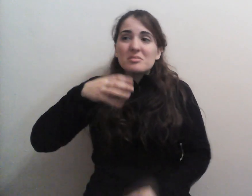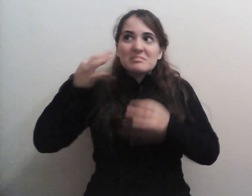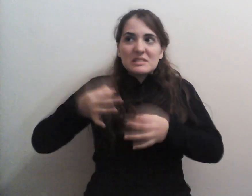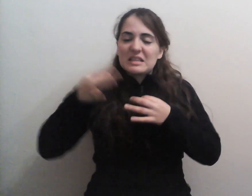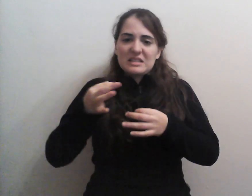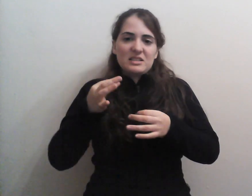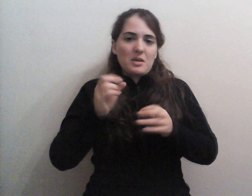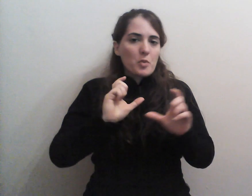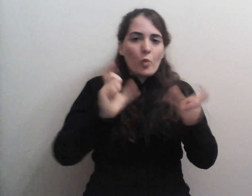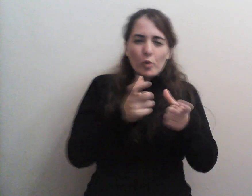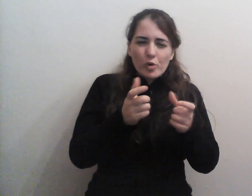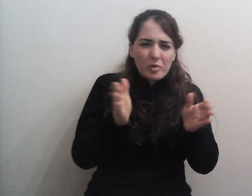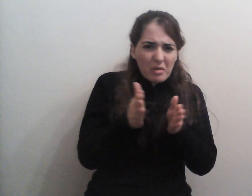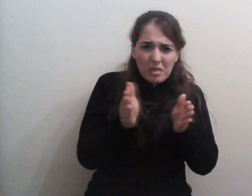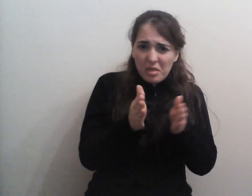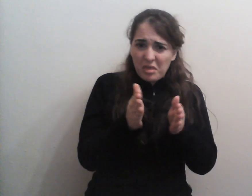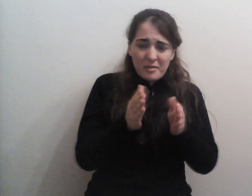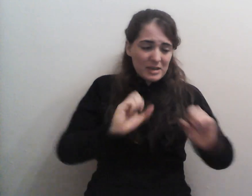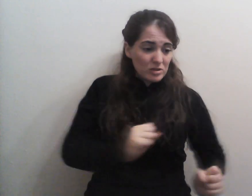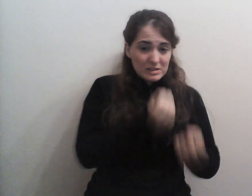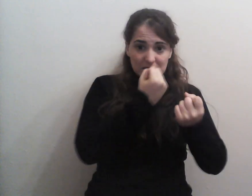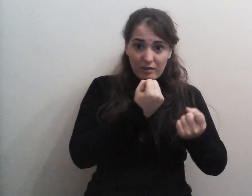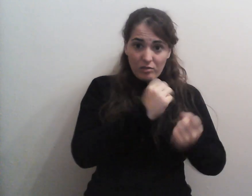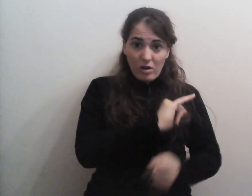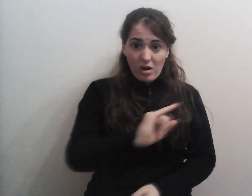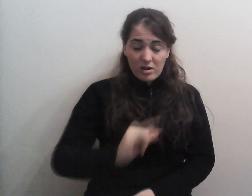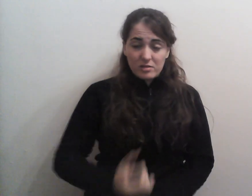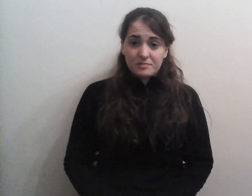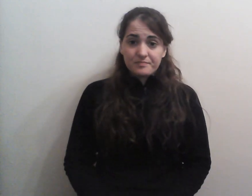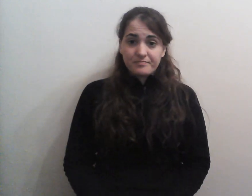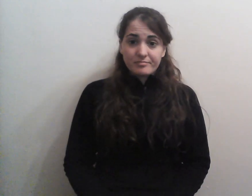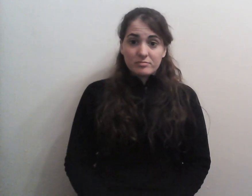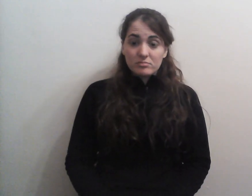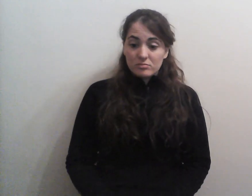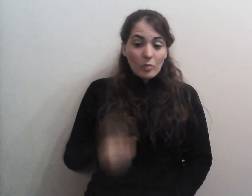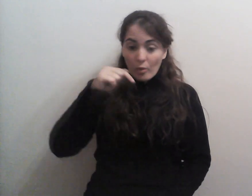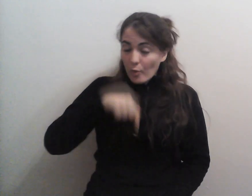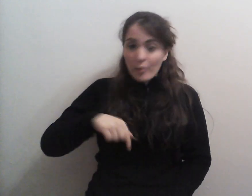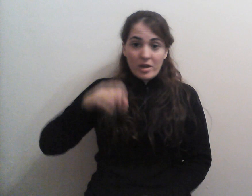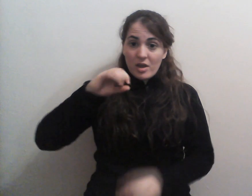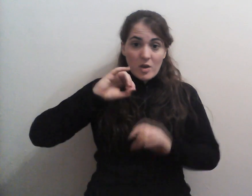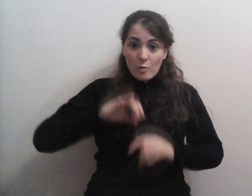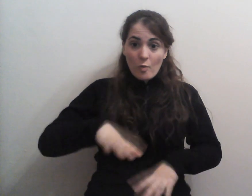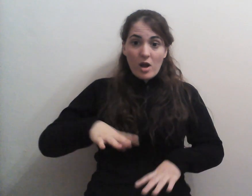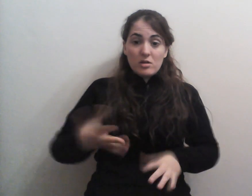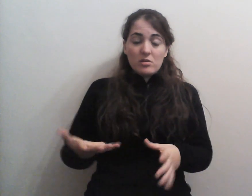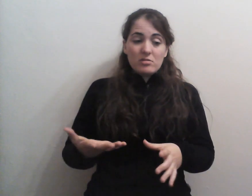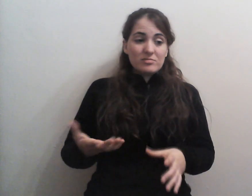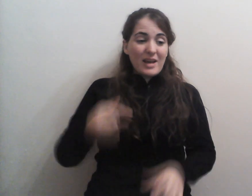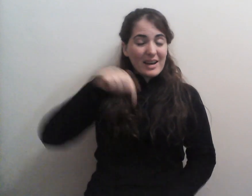a pesar de la apostasía a nivel nacional. Hasta el día de hoy, hay muy pocos, incluso aquí en España, que confesamos